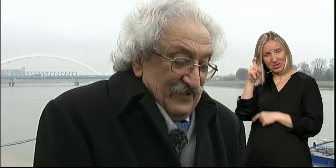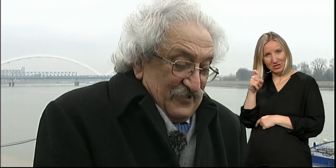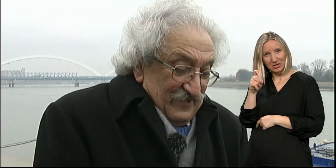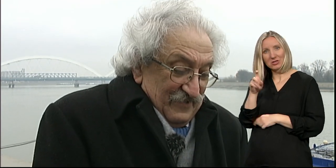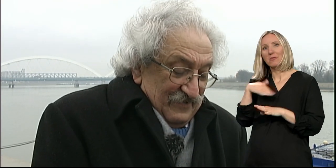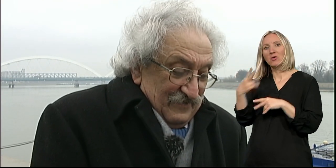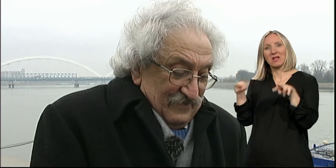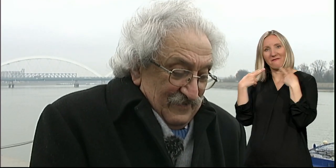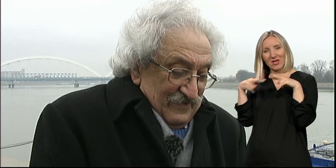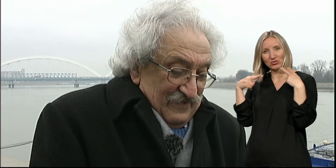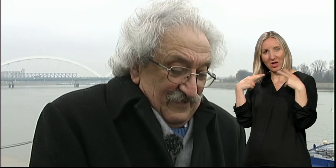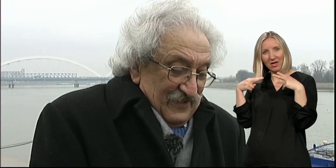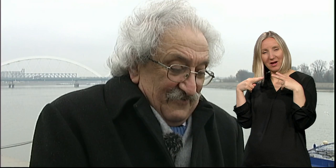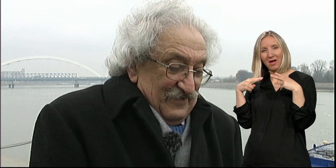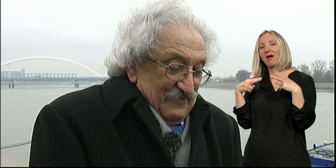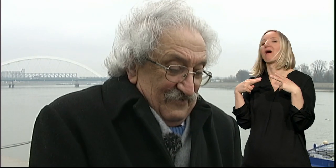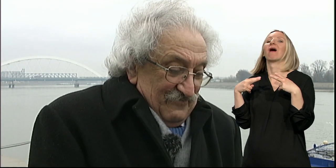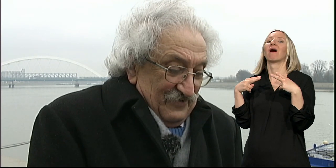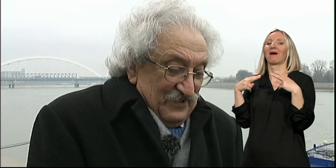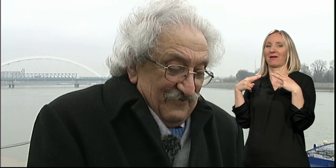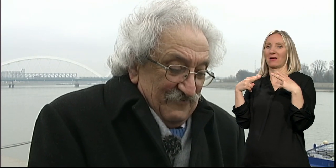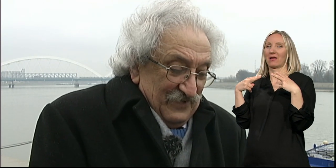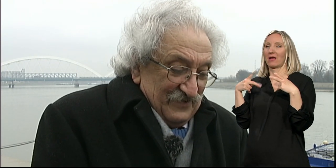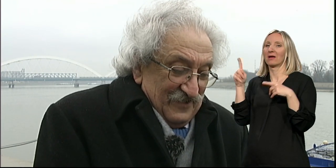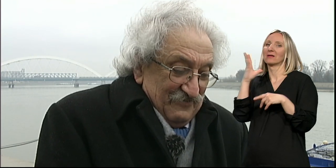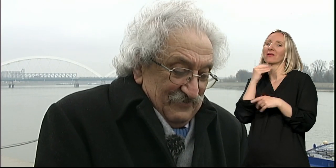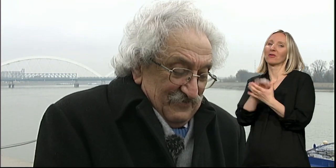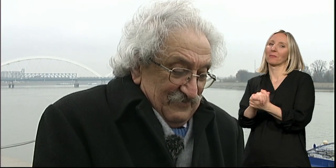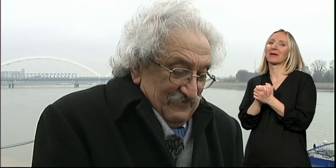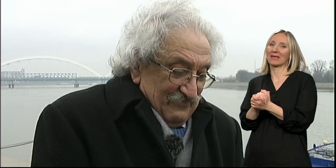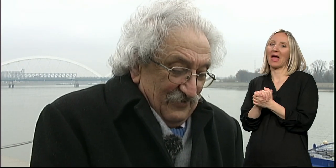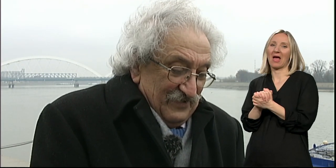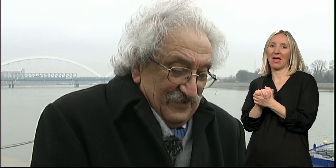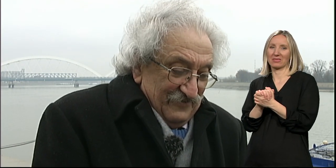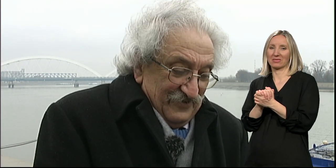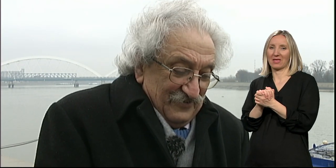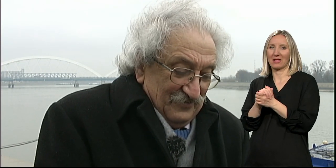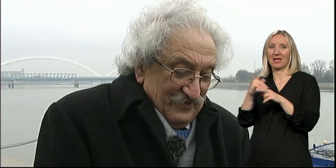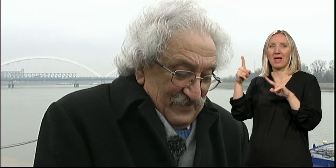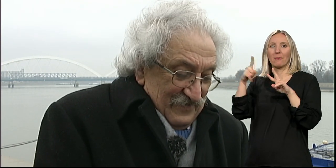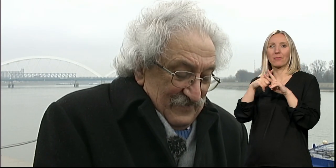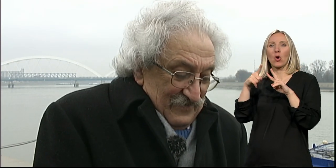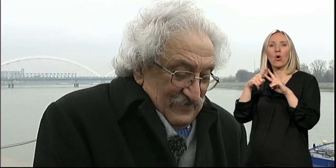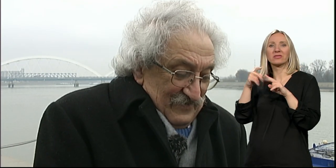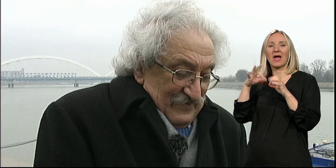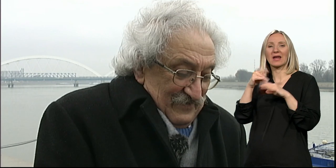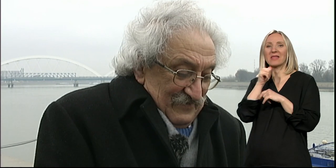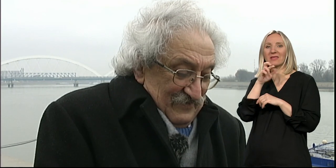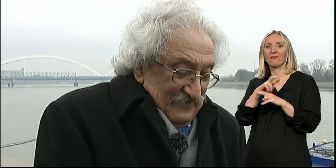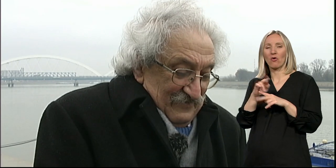na večeri, kada mi je moj divni prijatelj, Prote Radevoje Krulj,